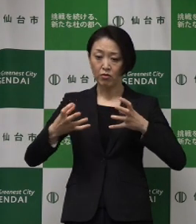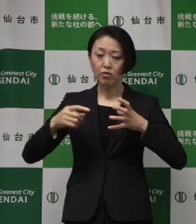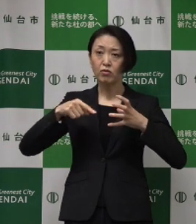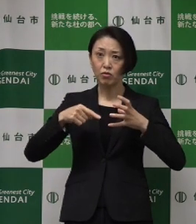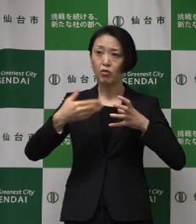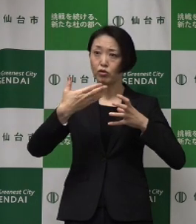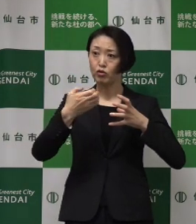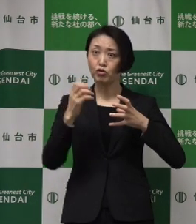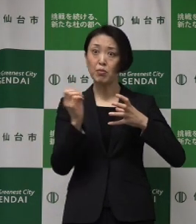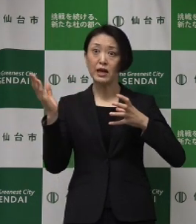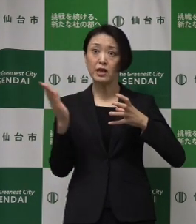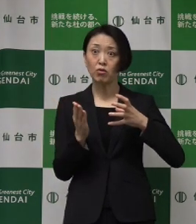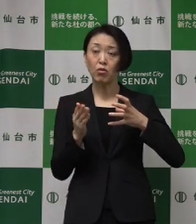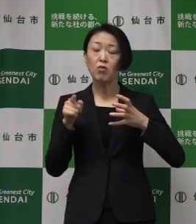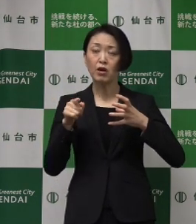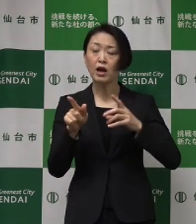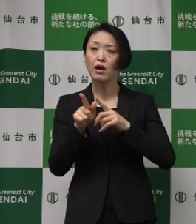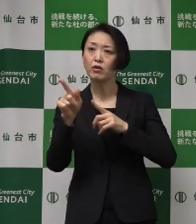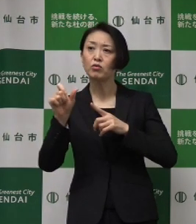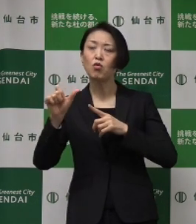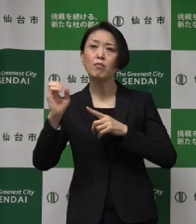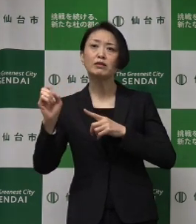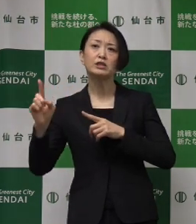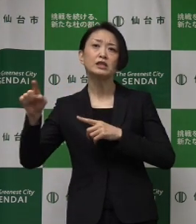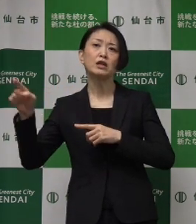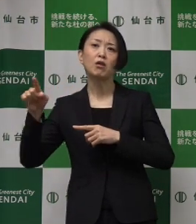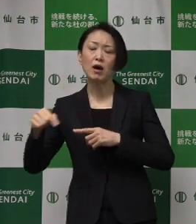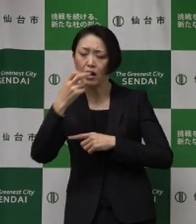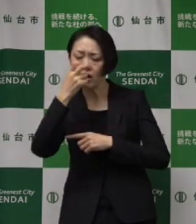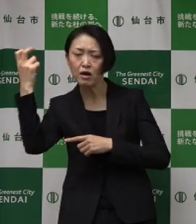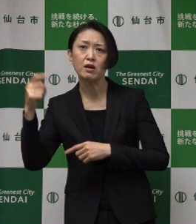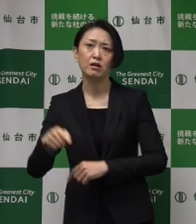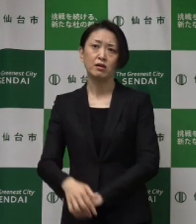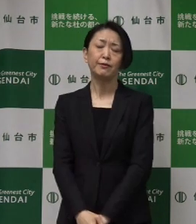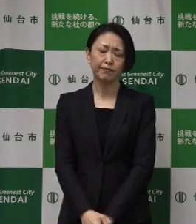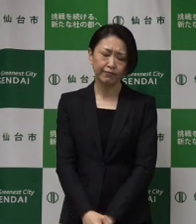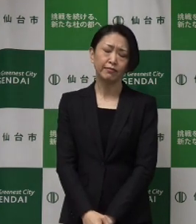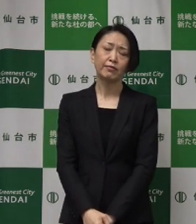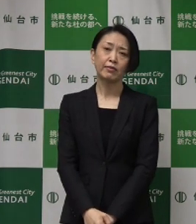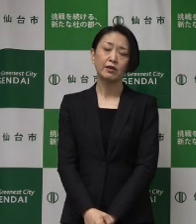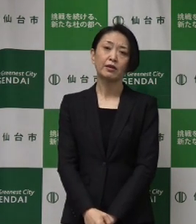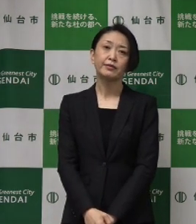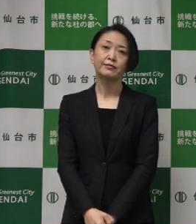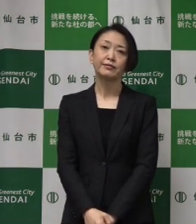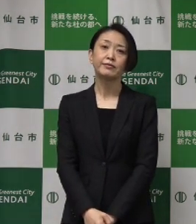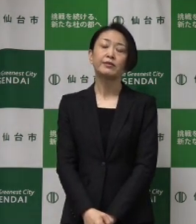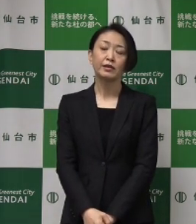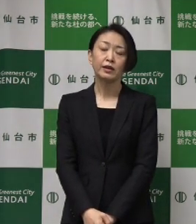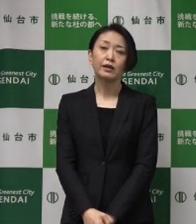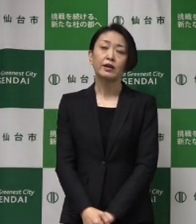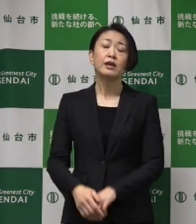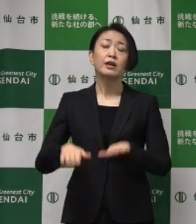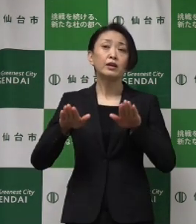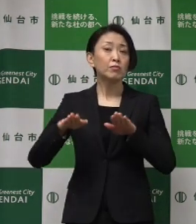N501Y が確認をされております。そういう中で、おりますと、やはり大阪の状況